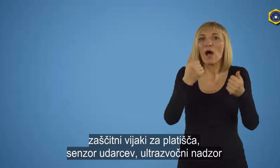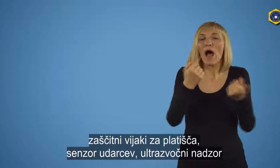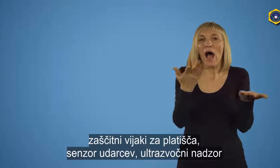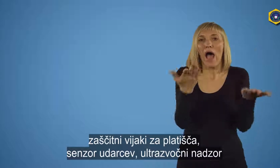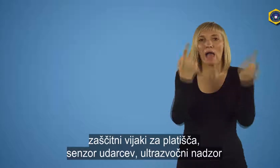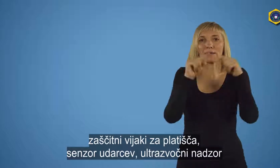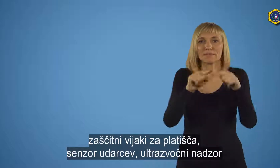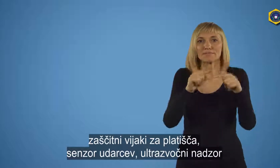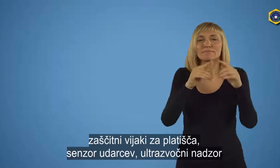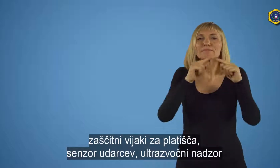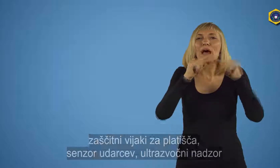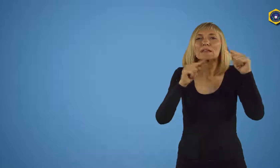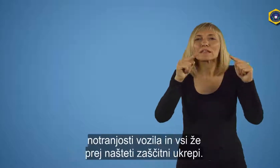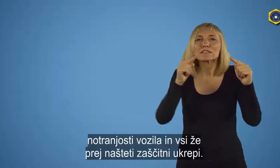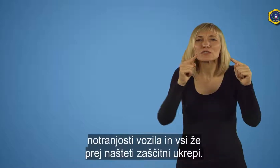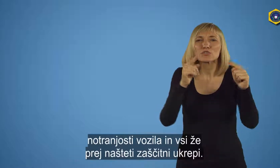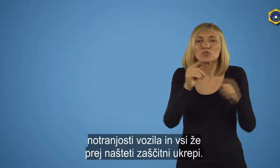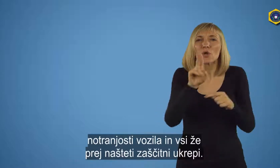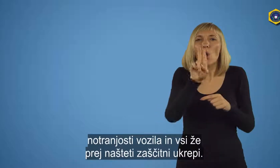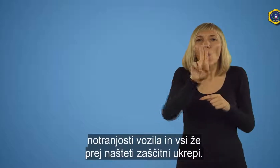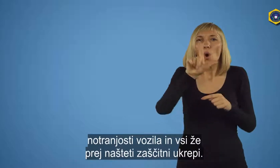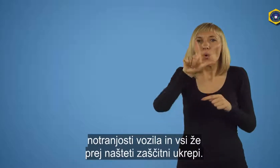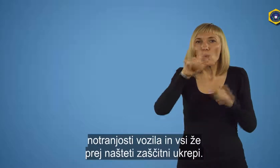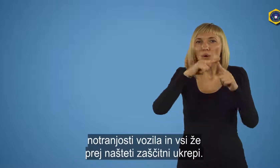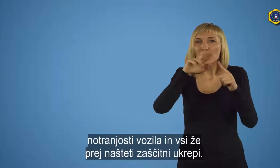zaščitni ukrepi.